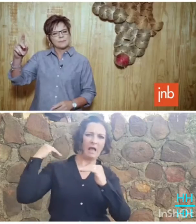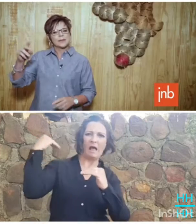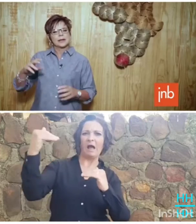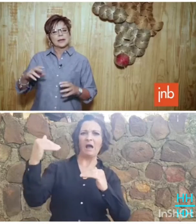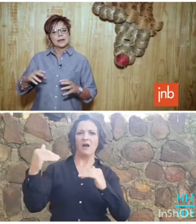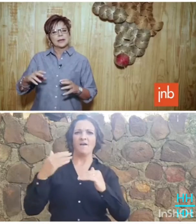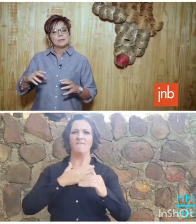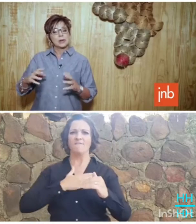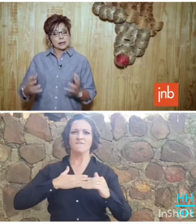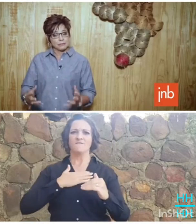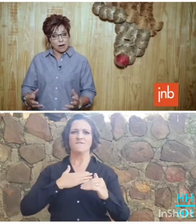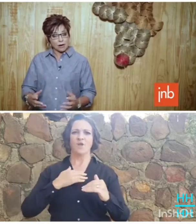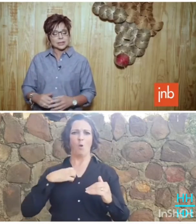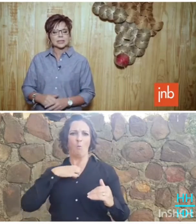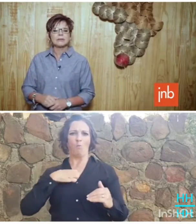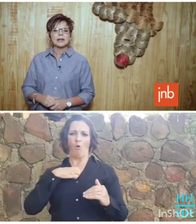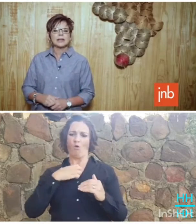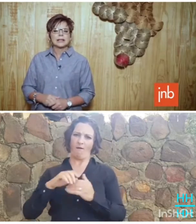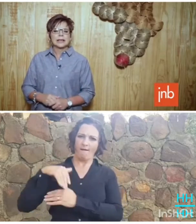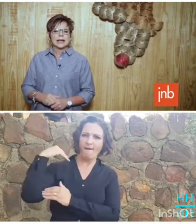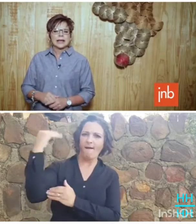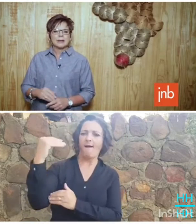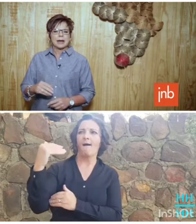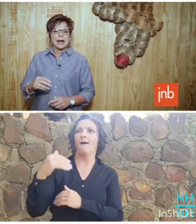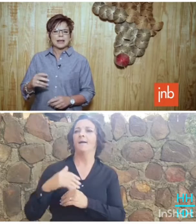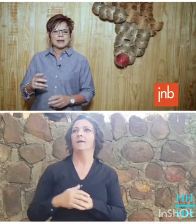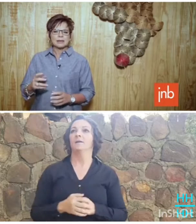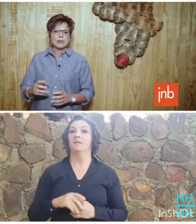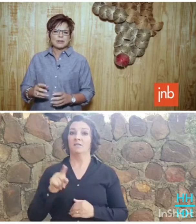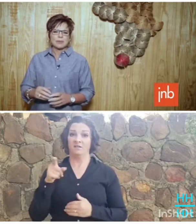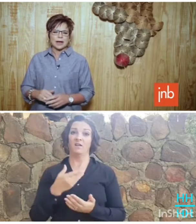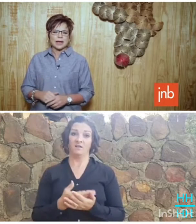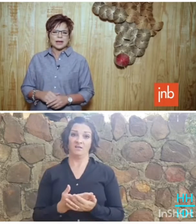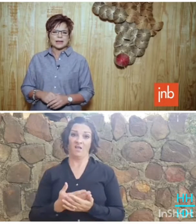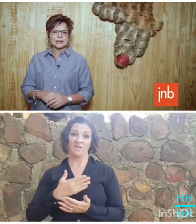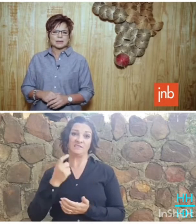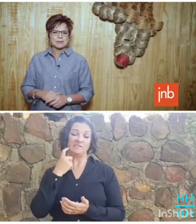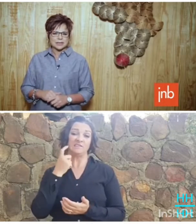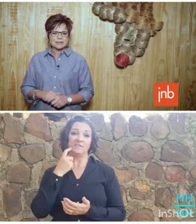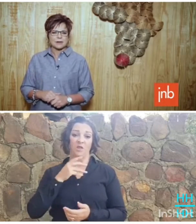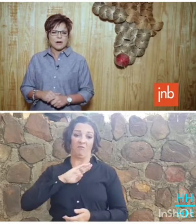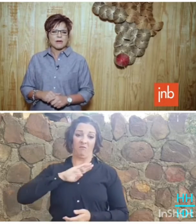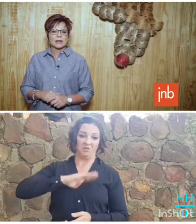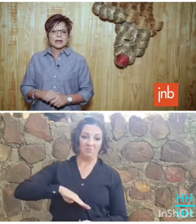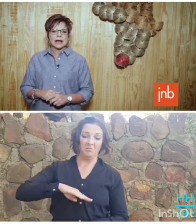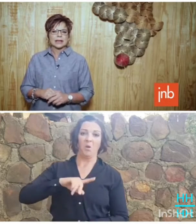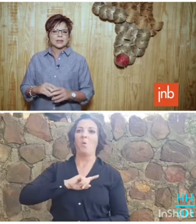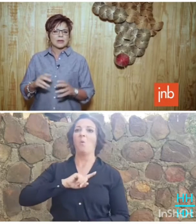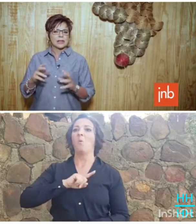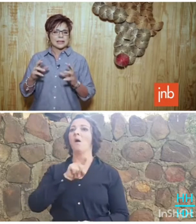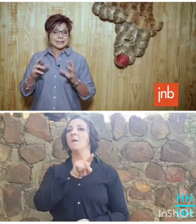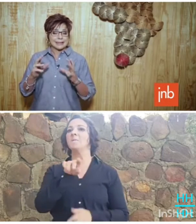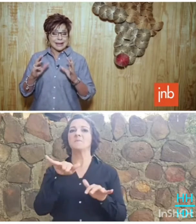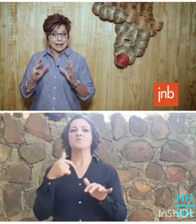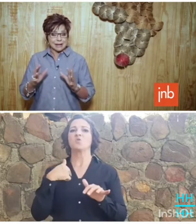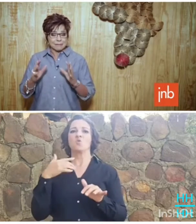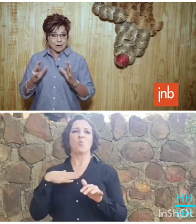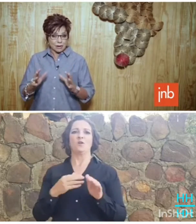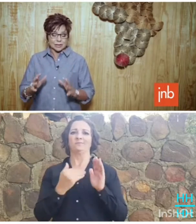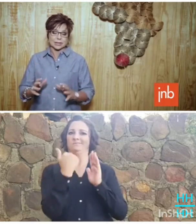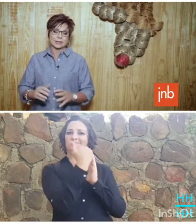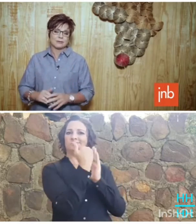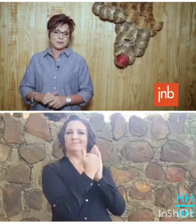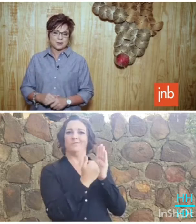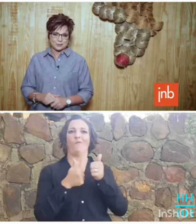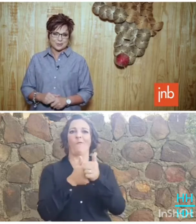hoog. Hulle morele waardes is hoog. Hulle kan nogal baie depressief raak as daar nie aan hulle